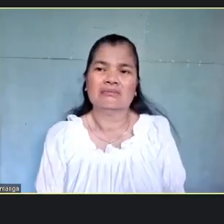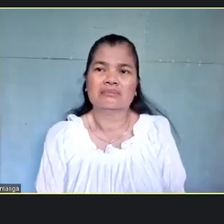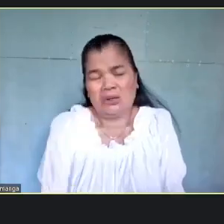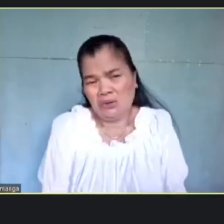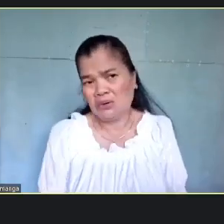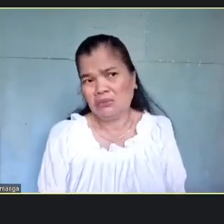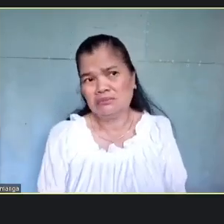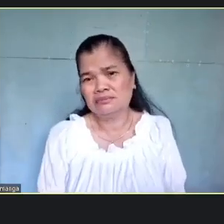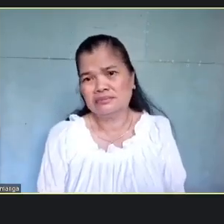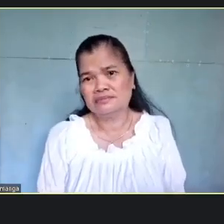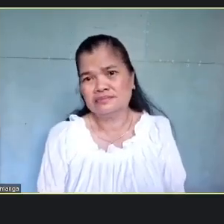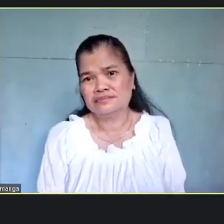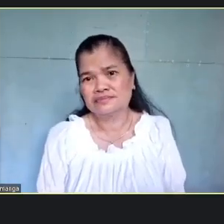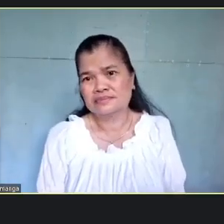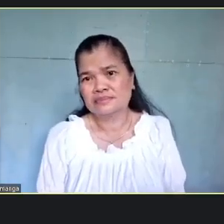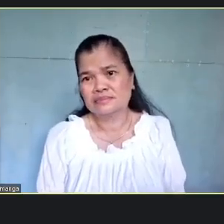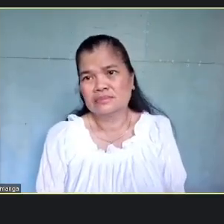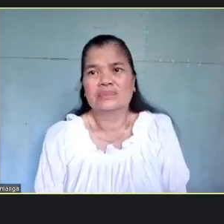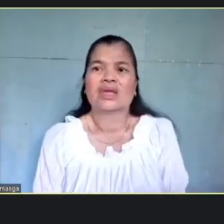I don't know.